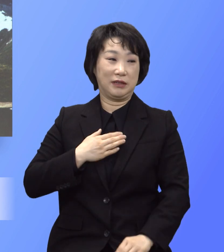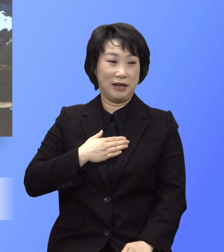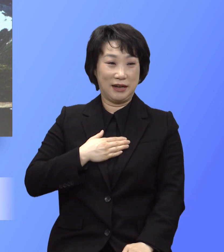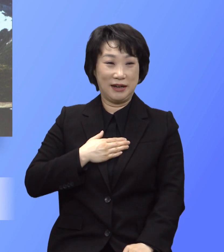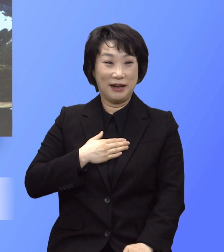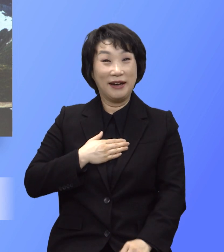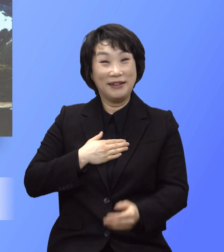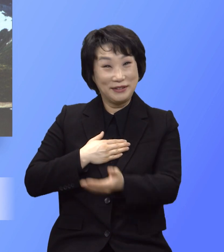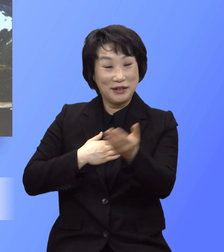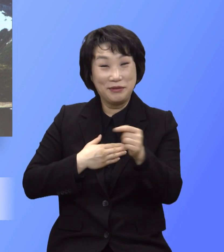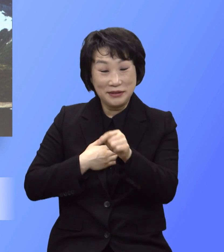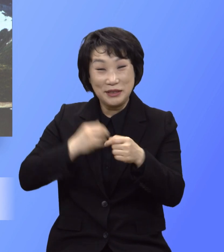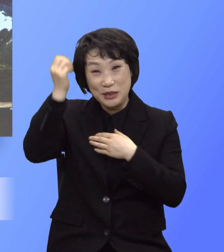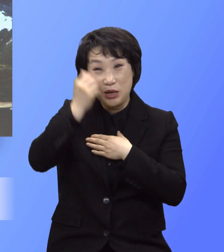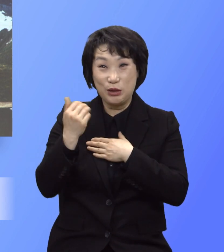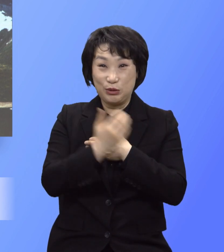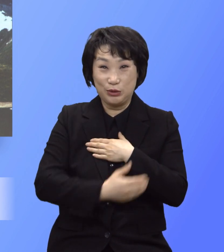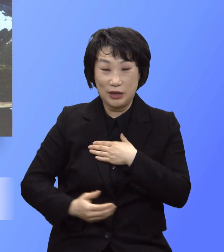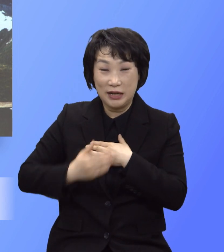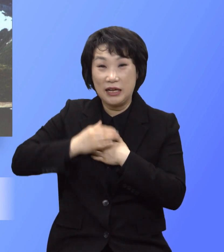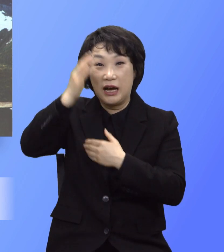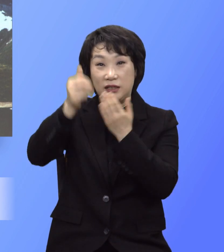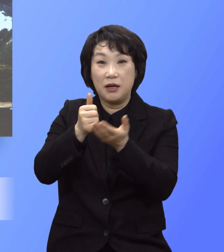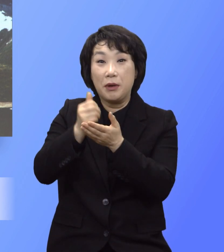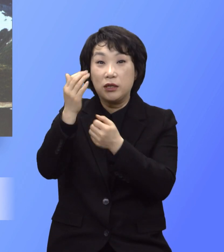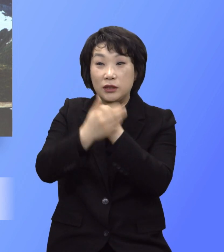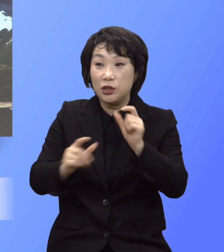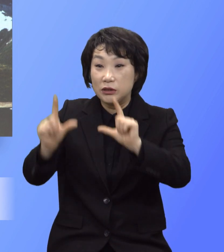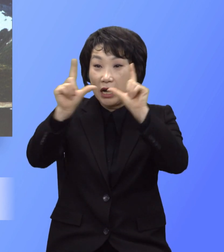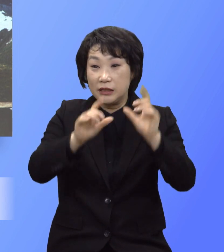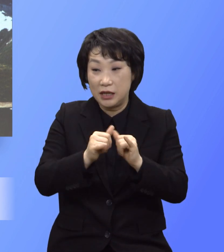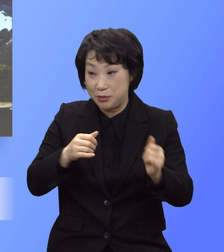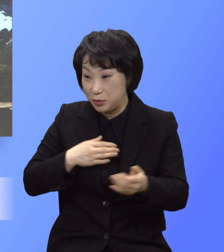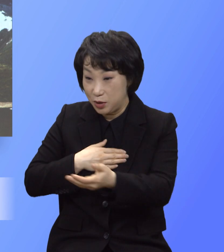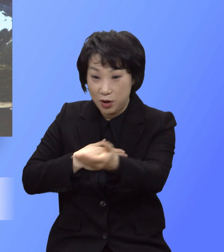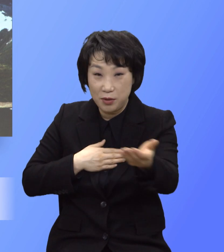이 영육 간에 하나님의 은혜로 살아가는 자는